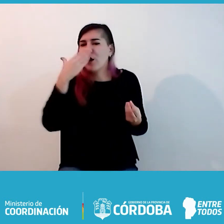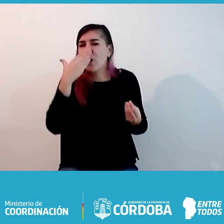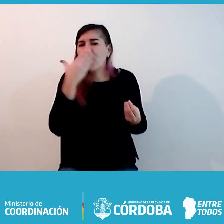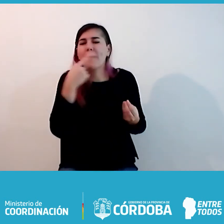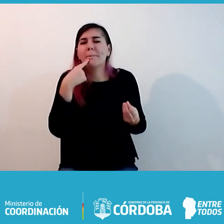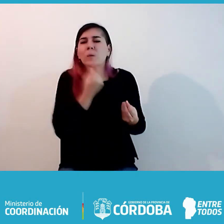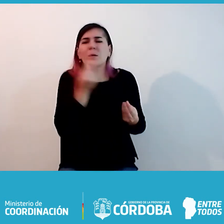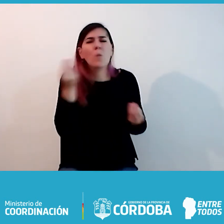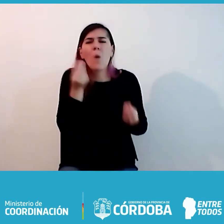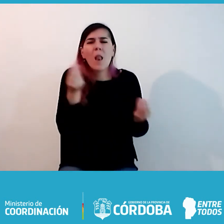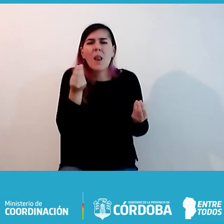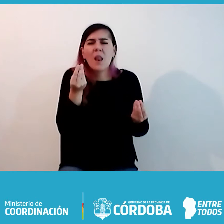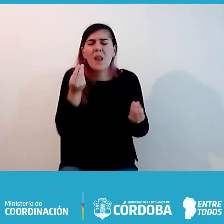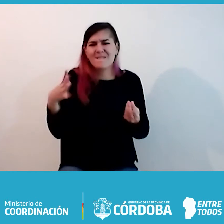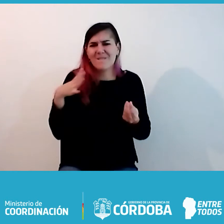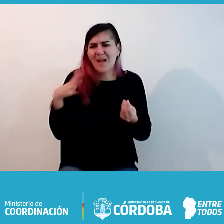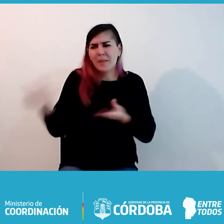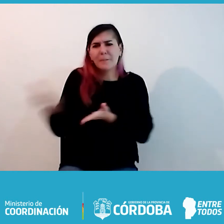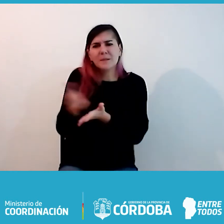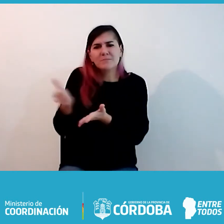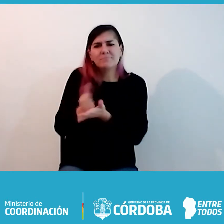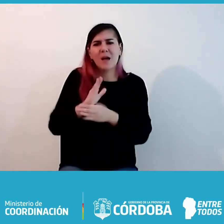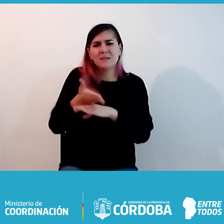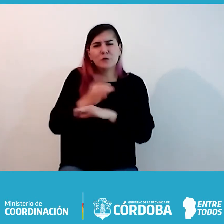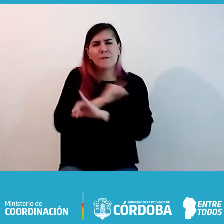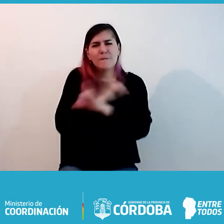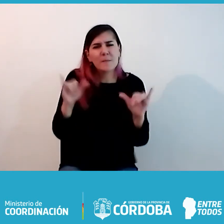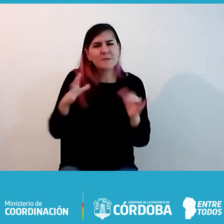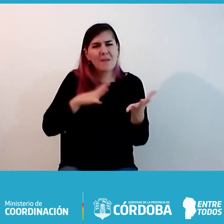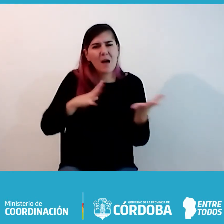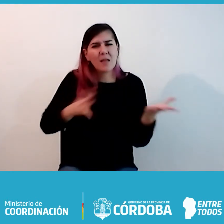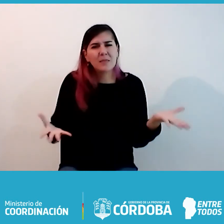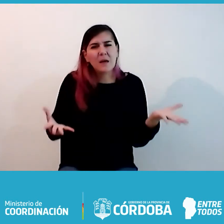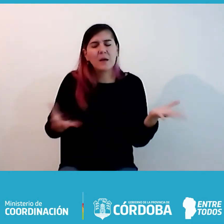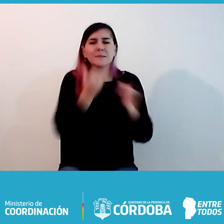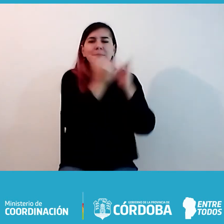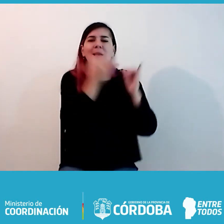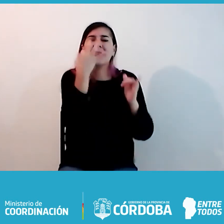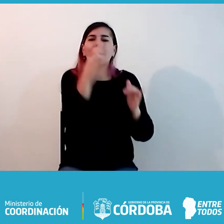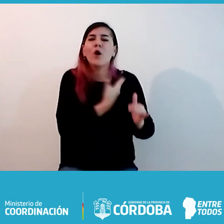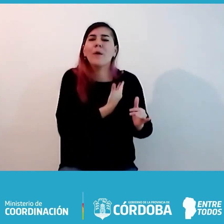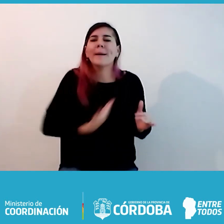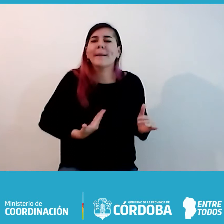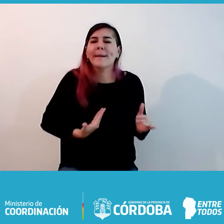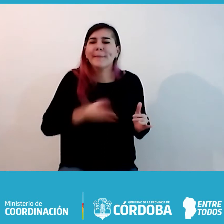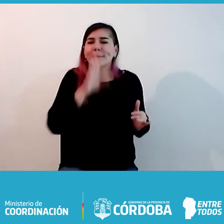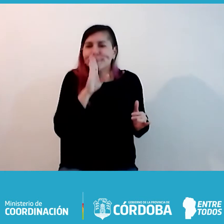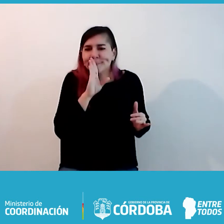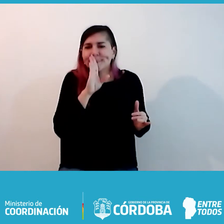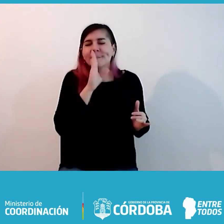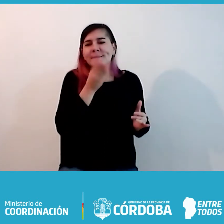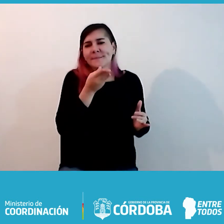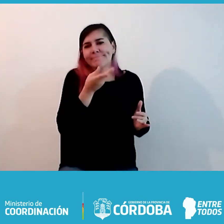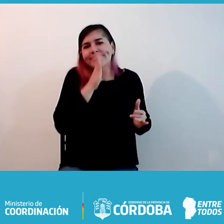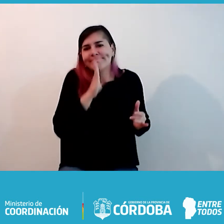y qué lo imposibilitó a brindar participación y acceso a la información. Explica que deben gobernar obedeciendo y este